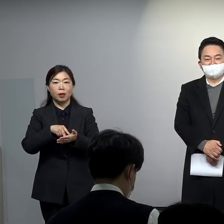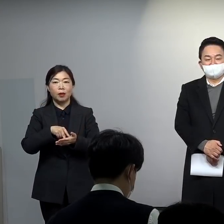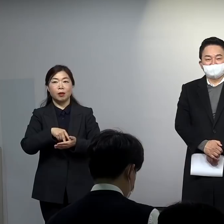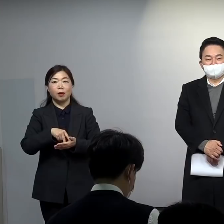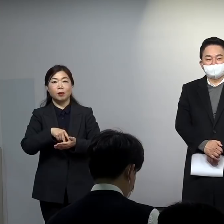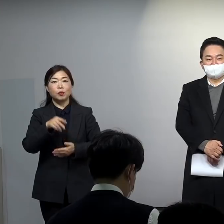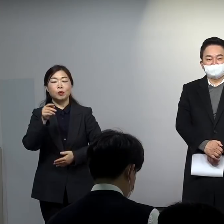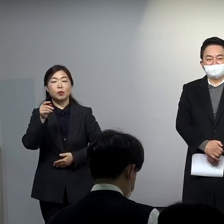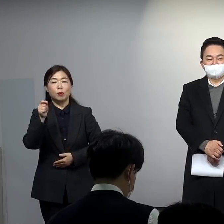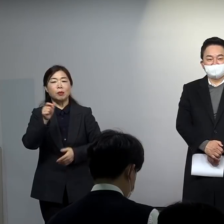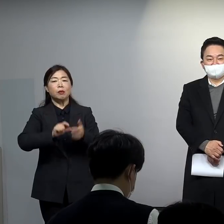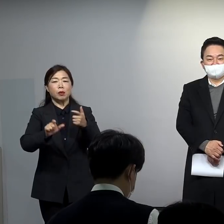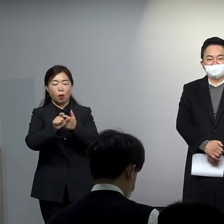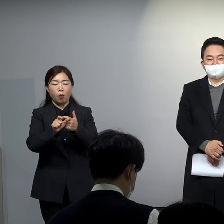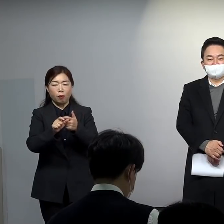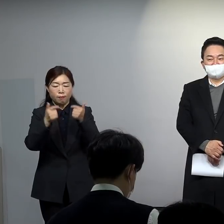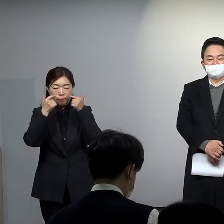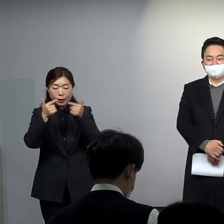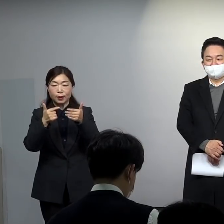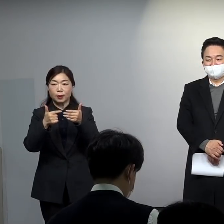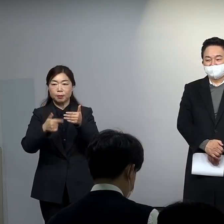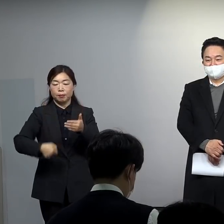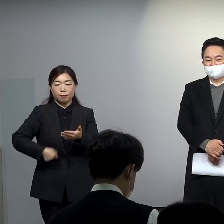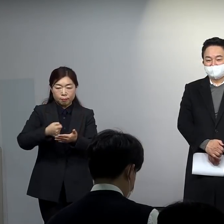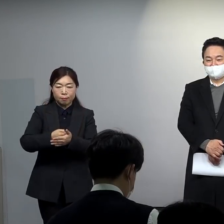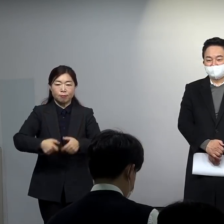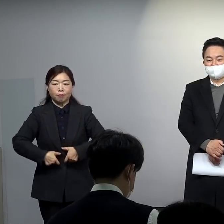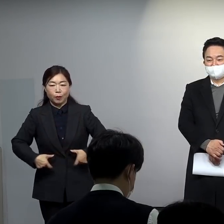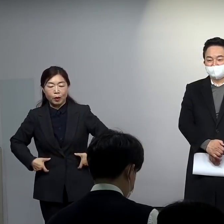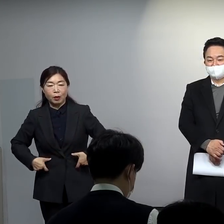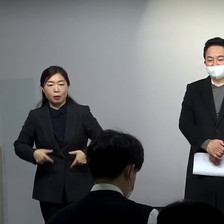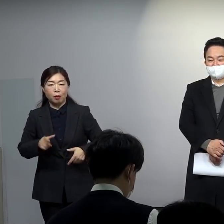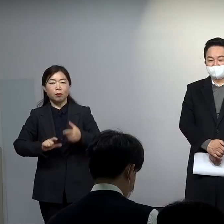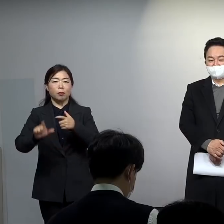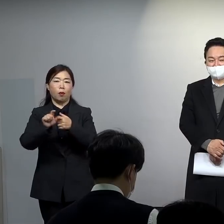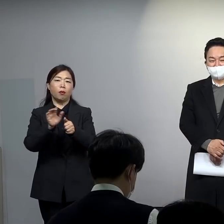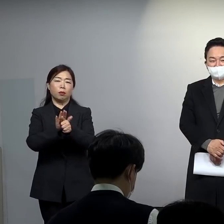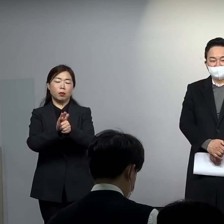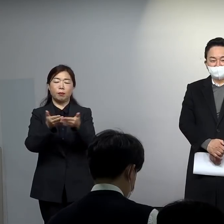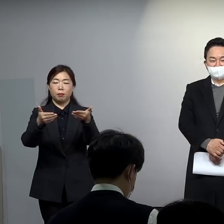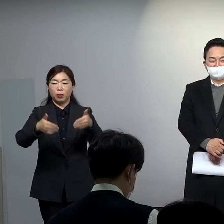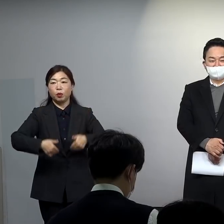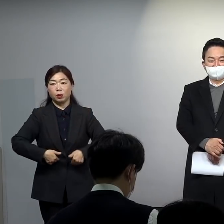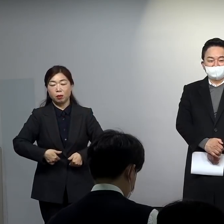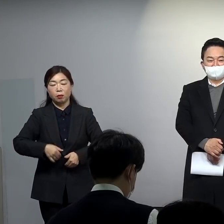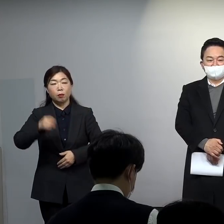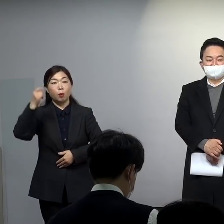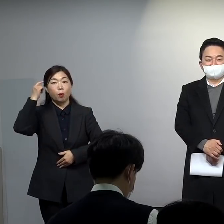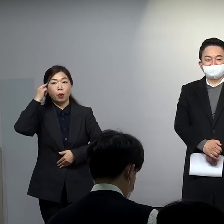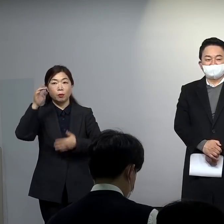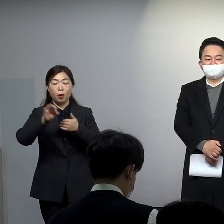좀 여기에 적극 좀 그 관여를 하겠다. 왜냐하면 우리가 이제